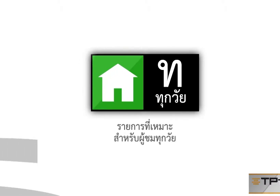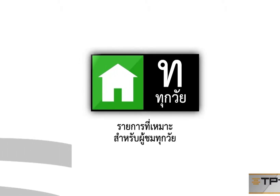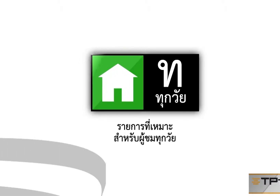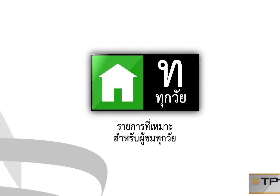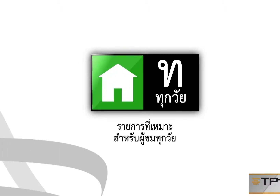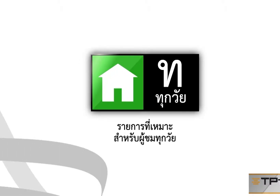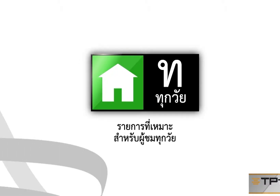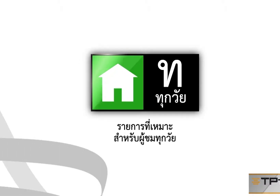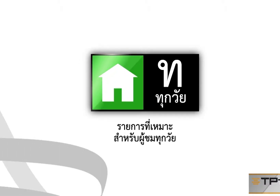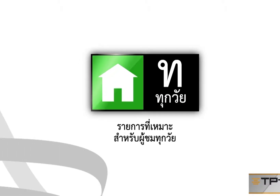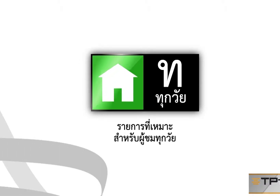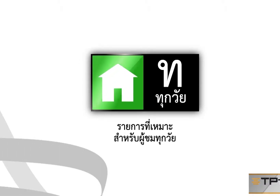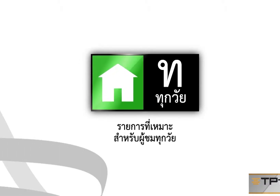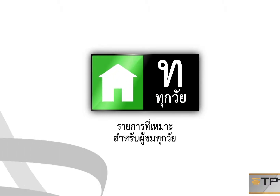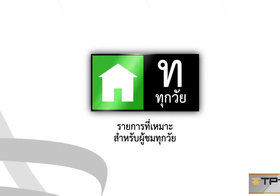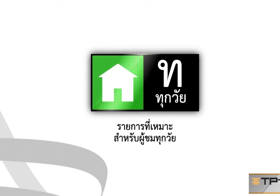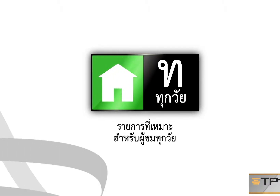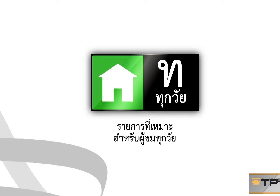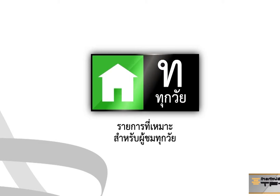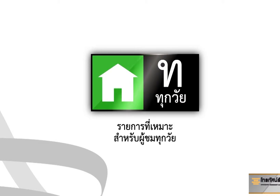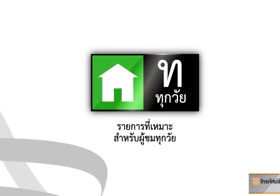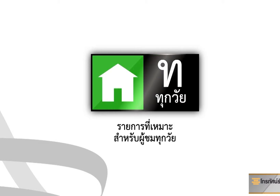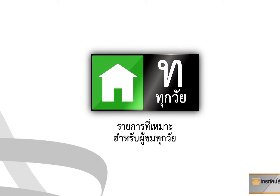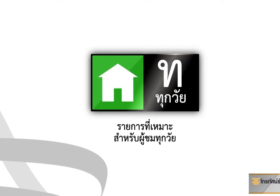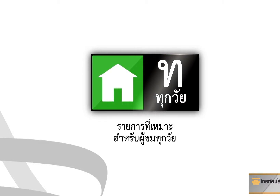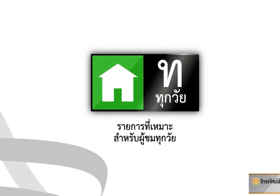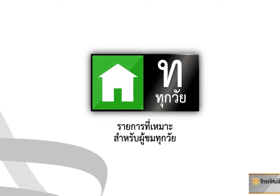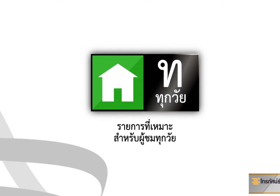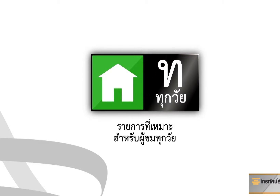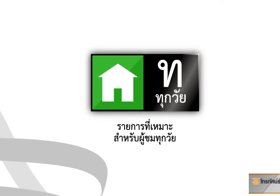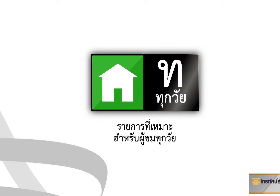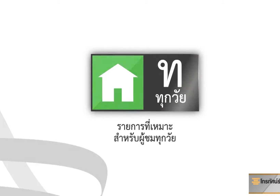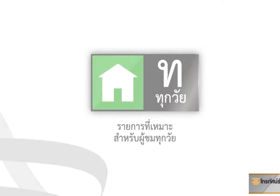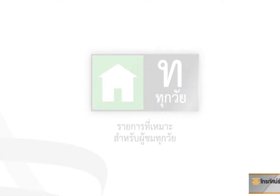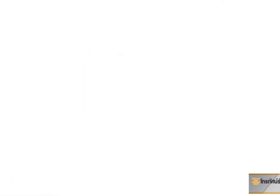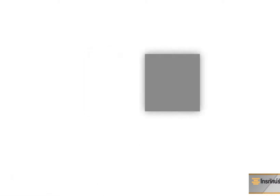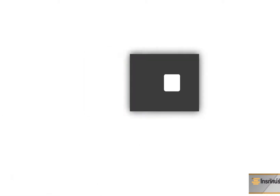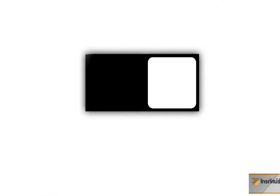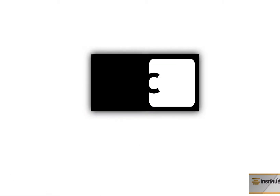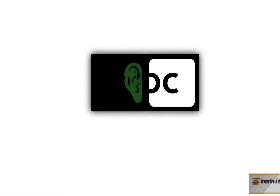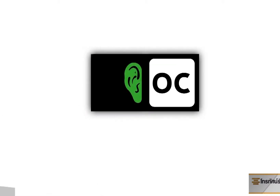รายการต่อไปนี้เป็นรายการทั่วไปสามารถรับชมได้ทุกวัย